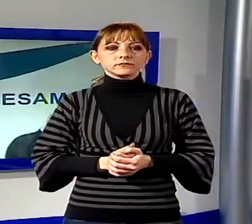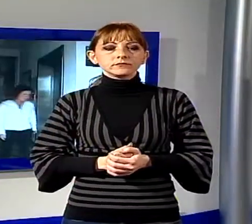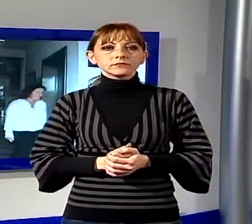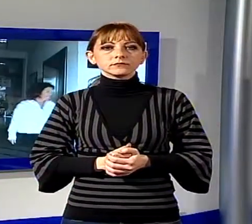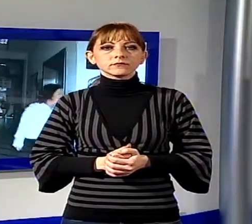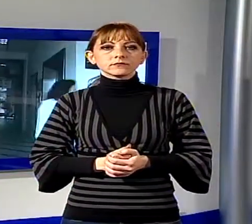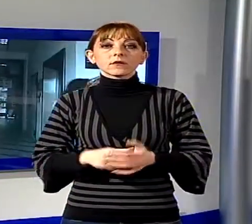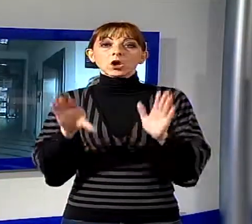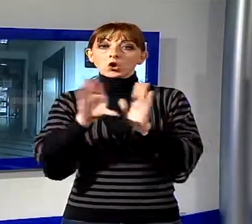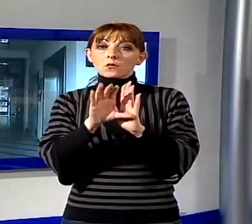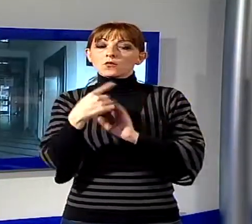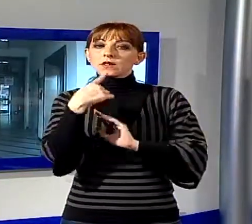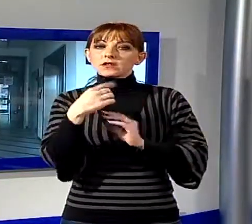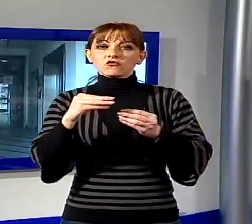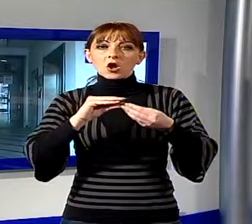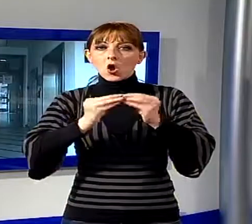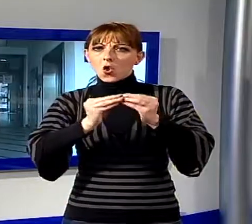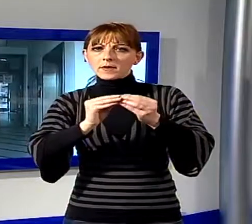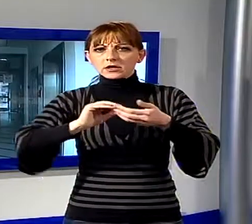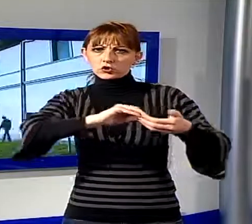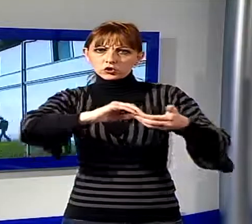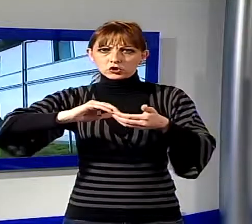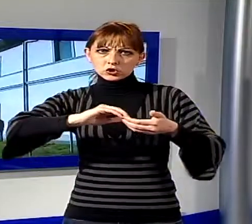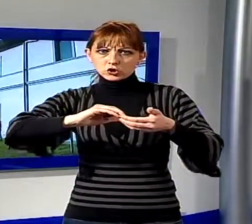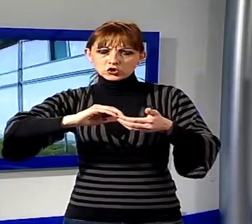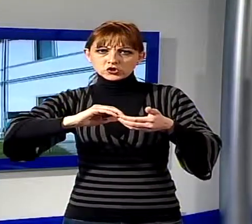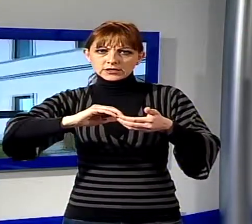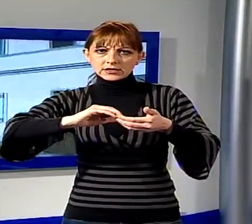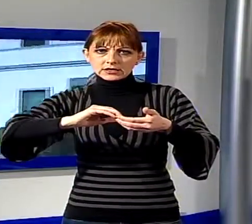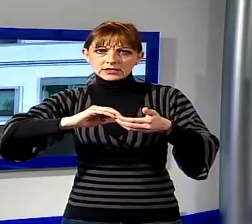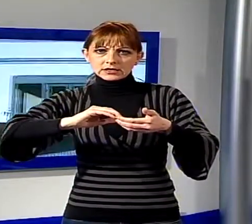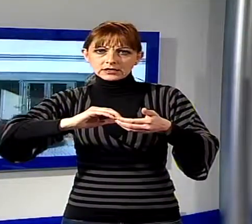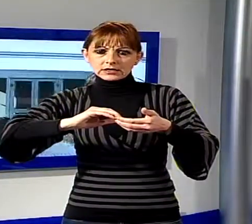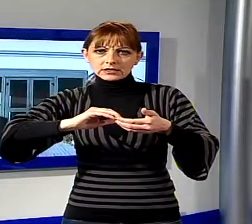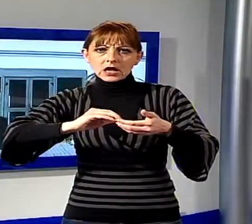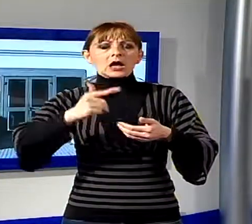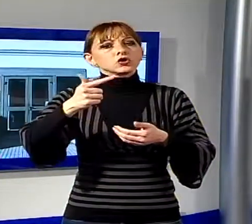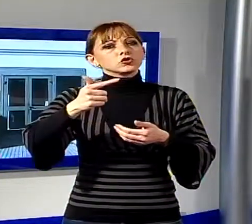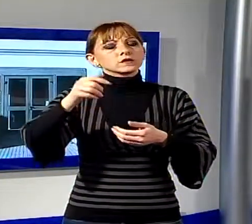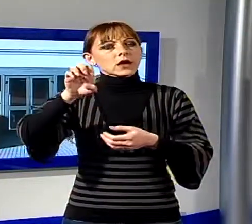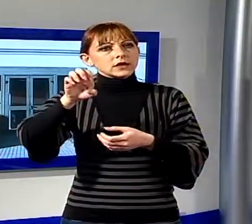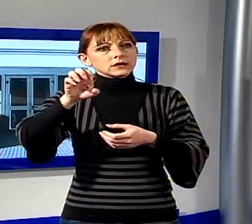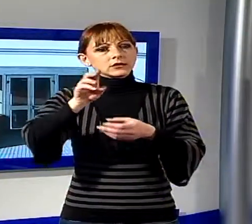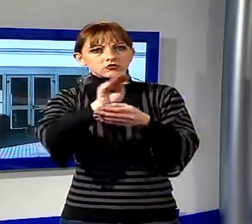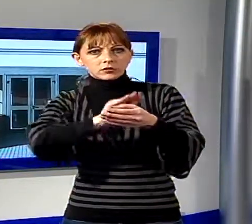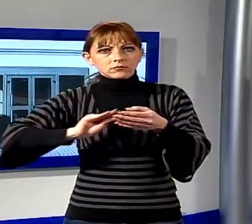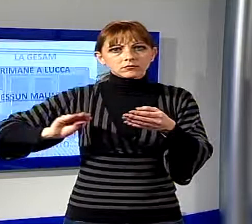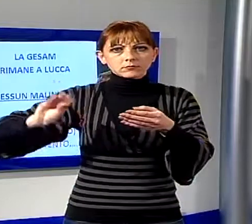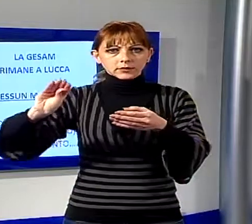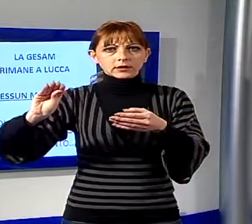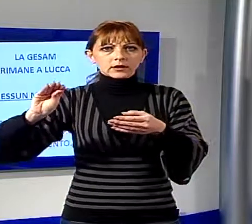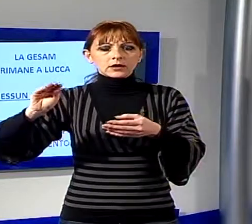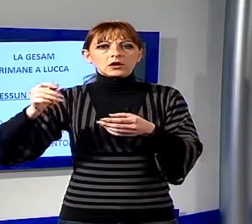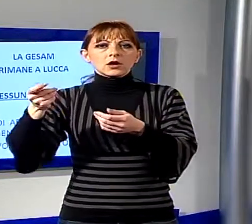il Comune ha smentito operazioni societarie che concederebbero a Toscana Energia il predominio all'interno di GESAM Spa o comunque